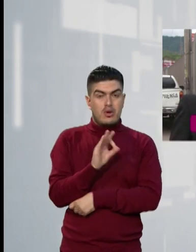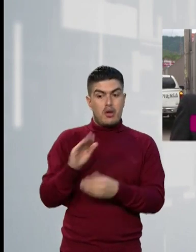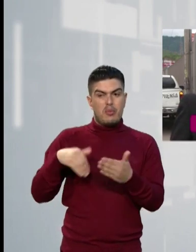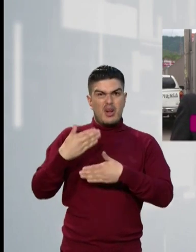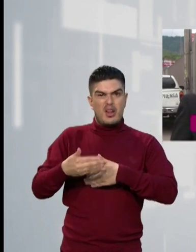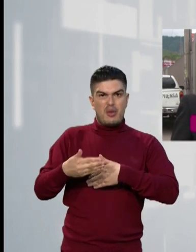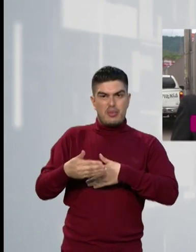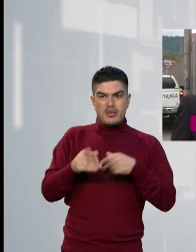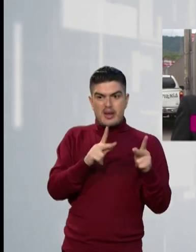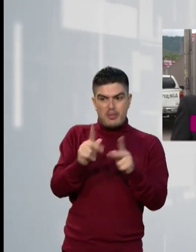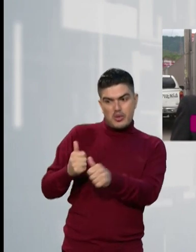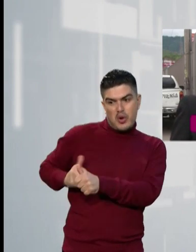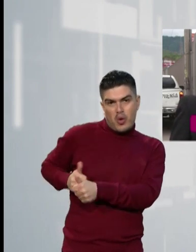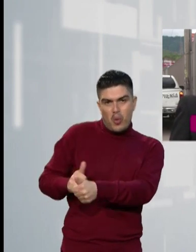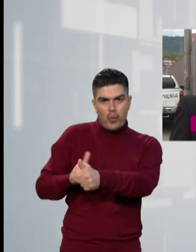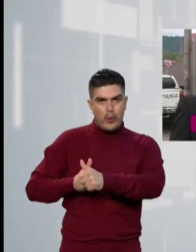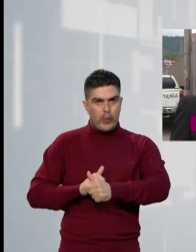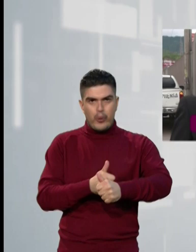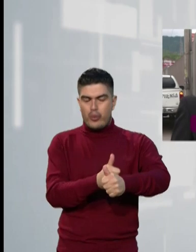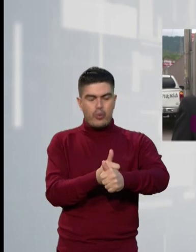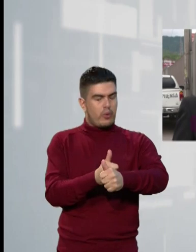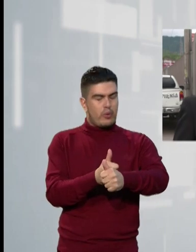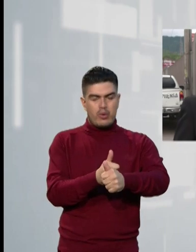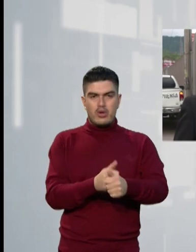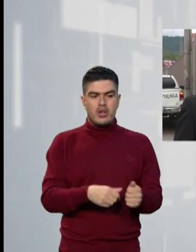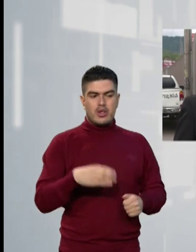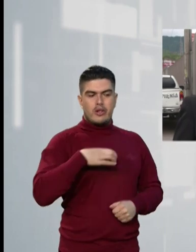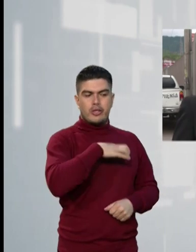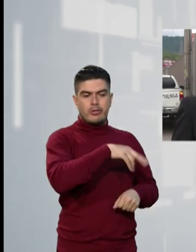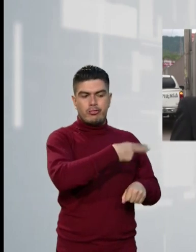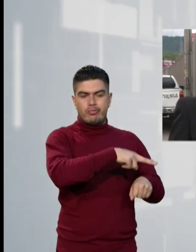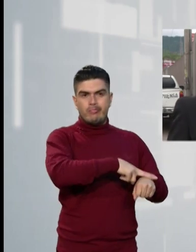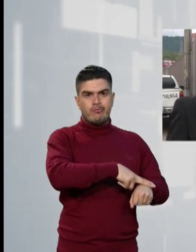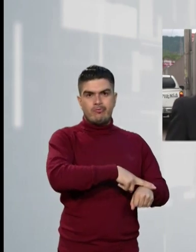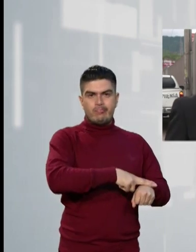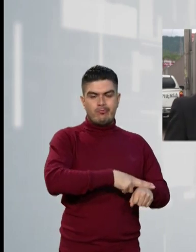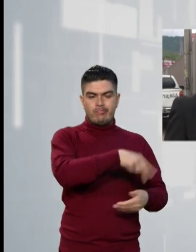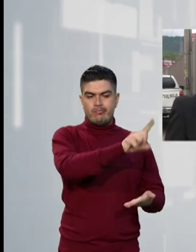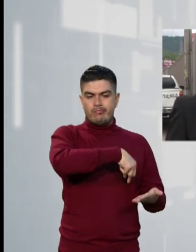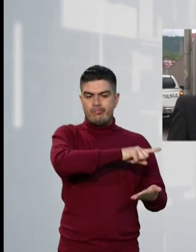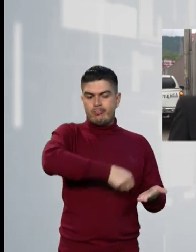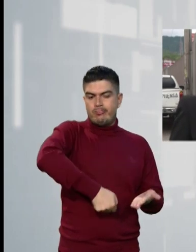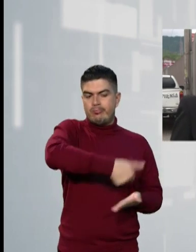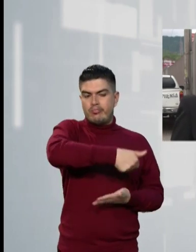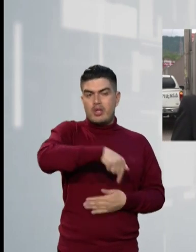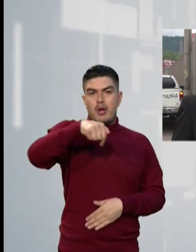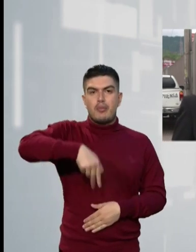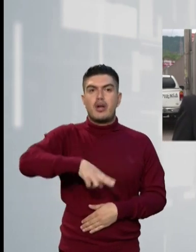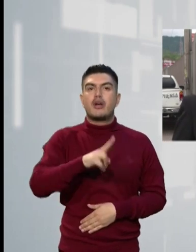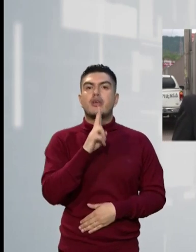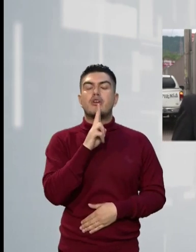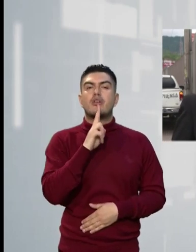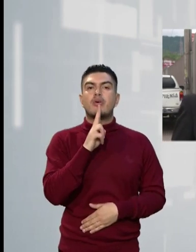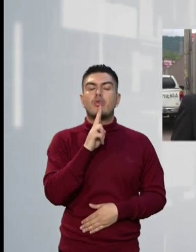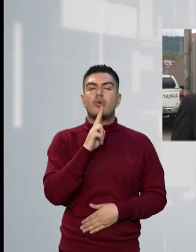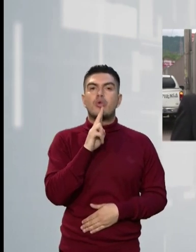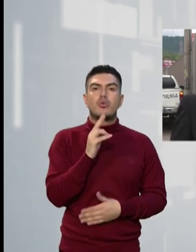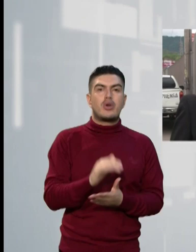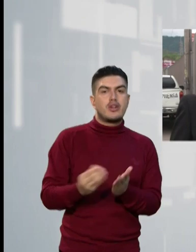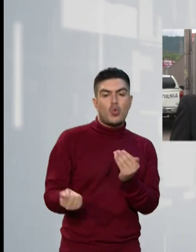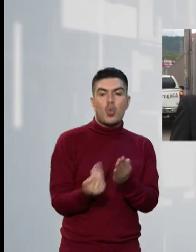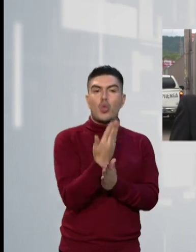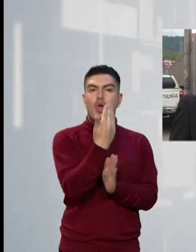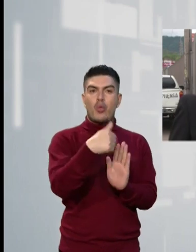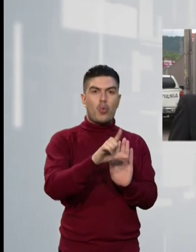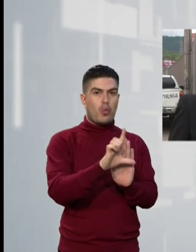política y la intención de disolver El Congreso Nacional para montar una asamblea nacional Constituyente esos son